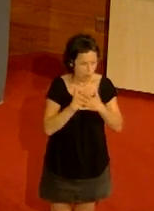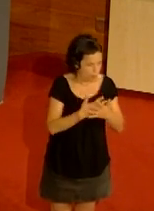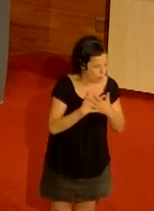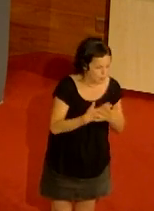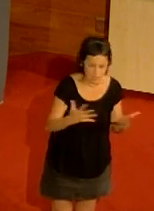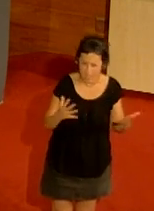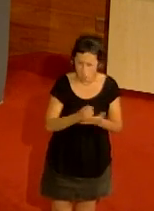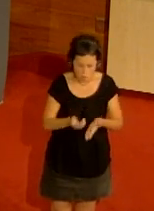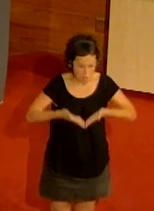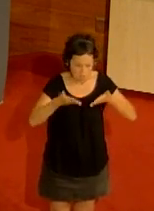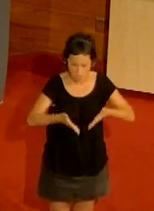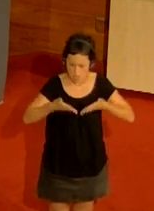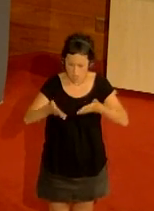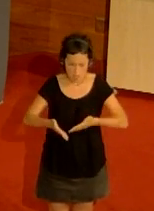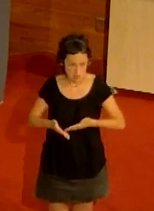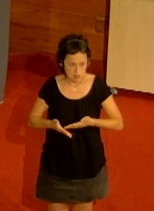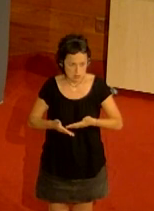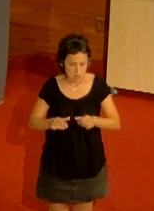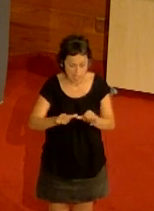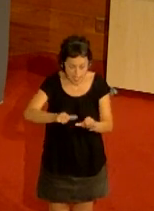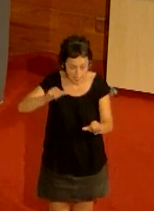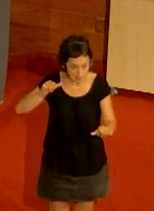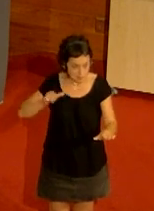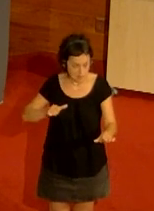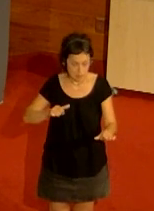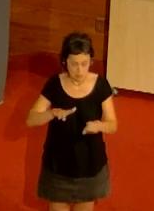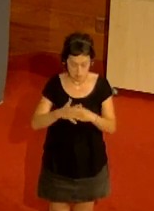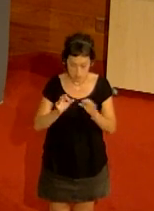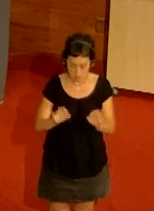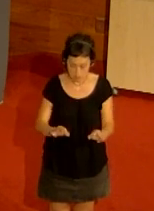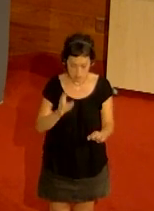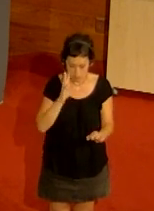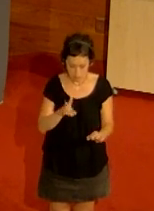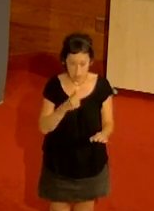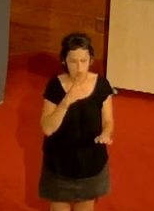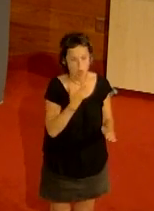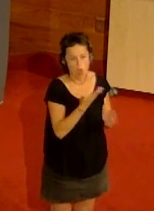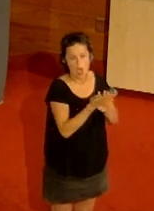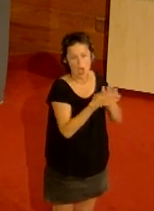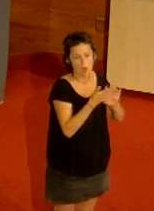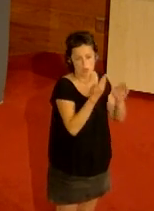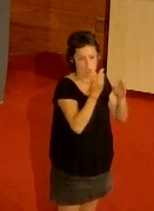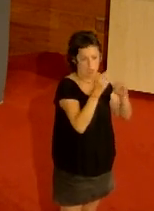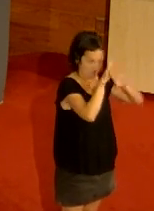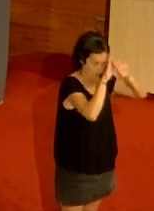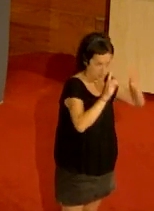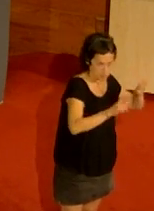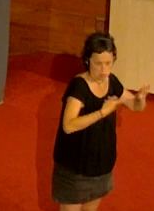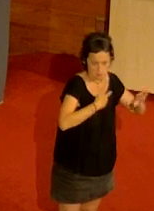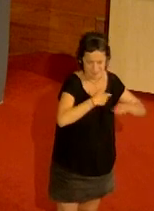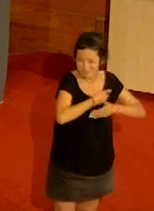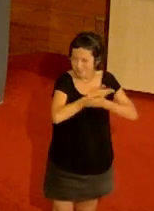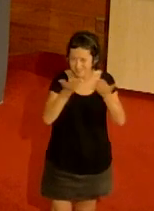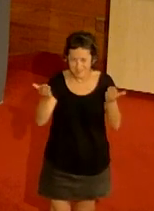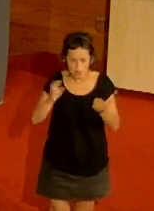ayudando. O sea, nunca había visto eso. Ya no digo en Afganistán, en ningún otro sitio. En ningún otro sitio. Y